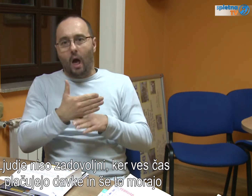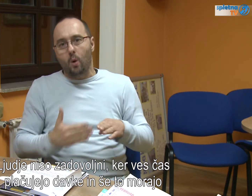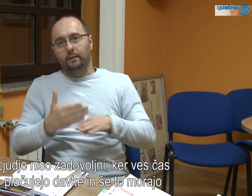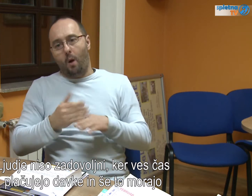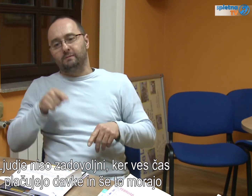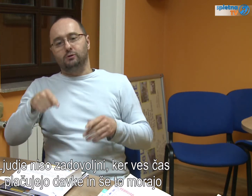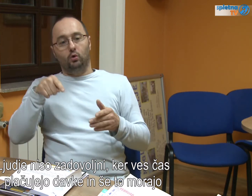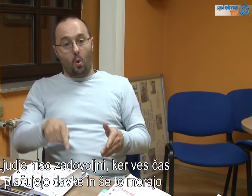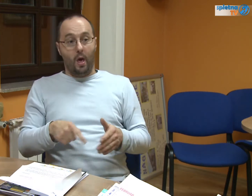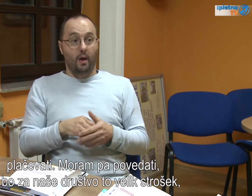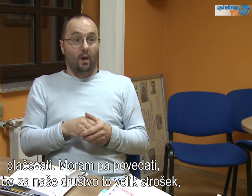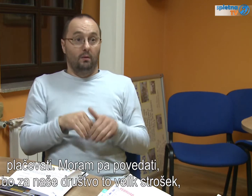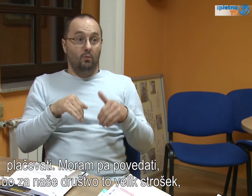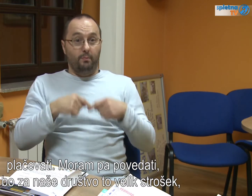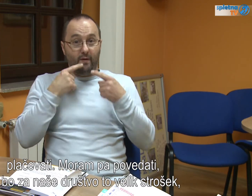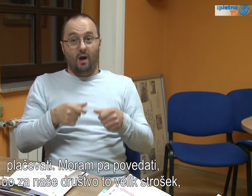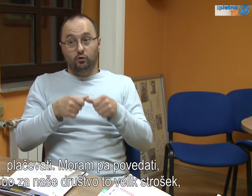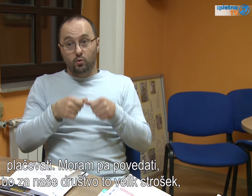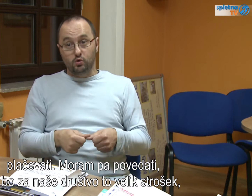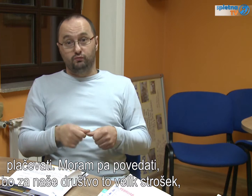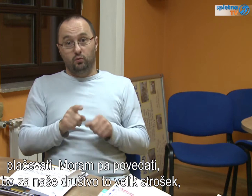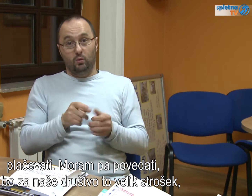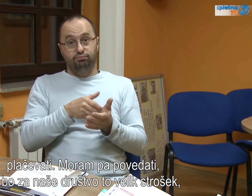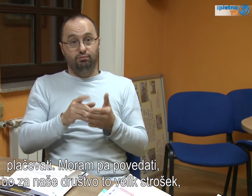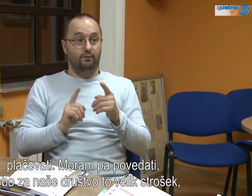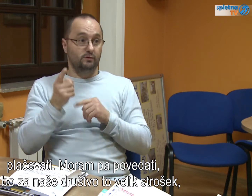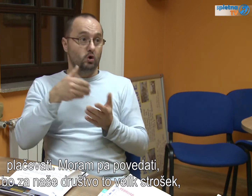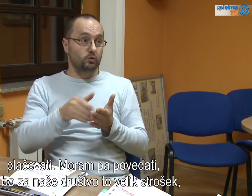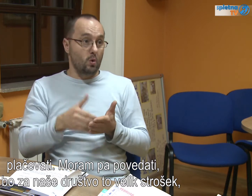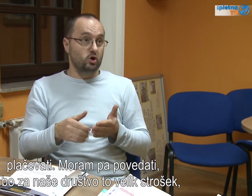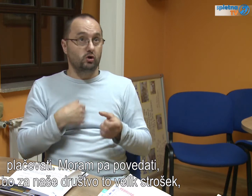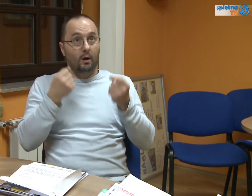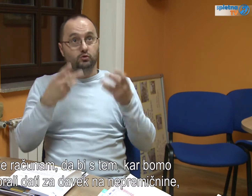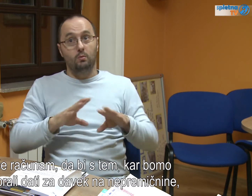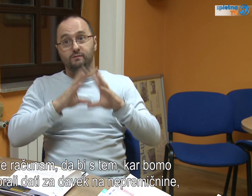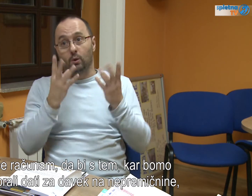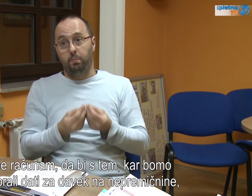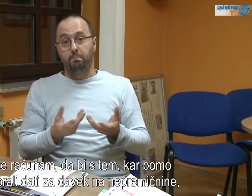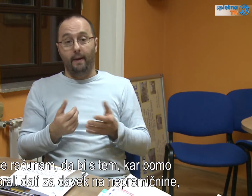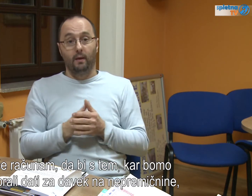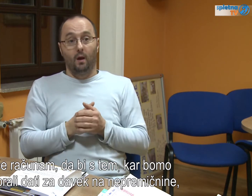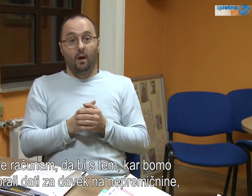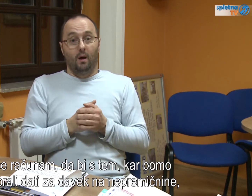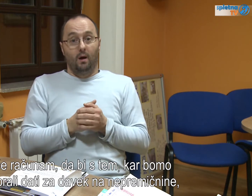davki, da pa 5 dole. Mora povedati, da to utvo, tu da svoje, da račune skupaj.